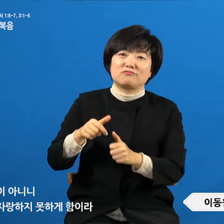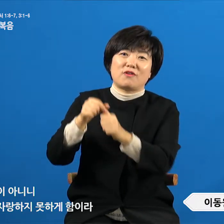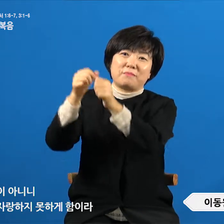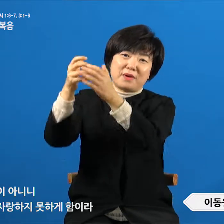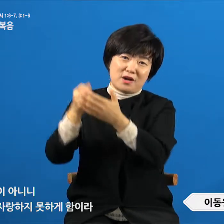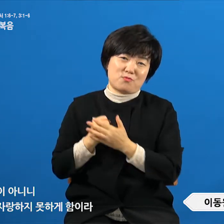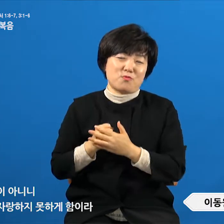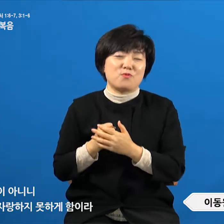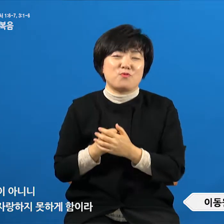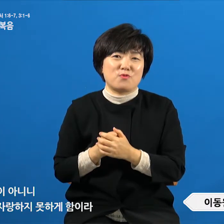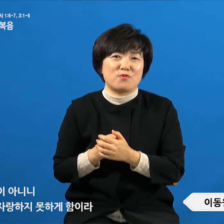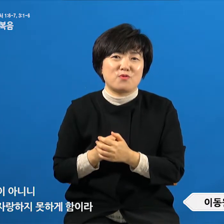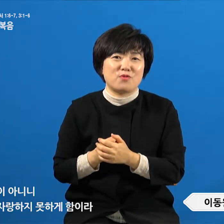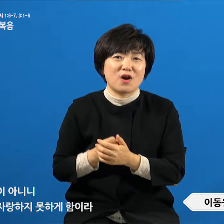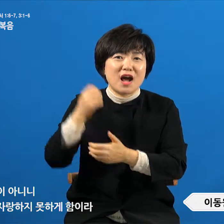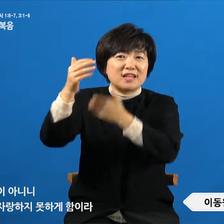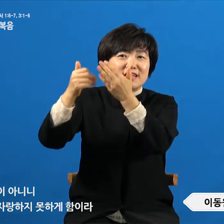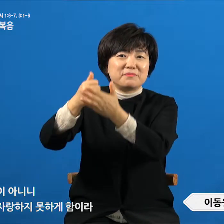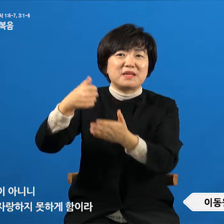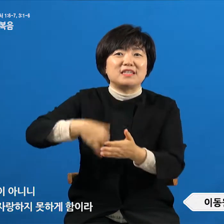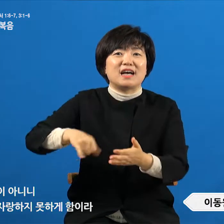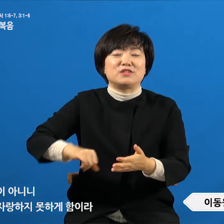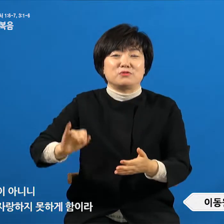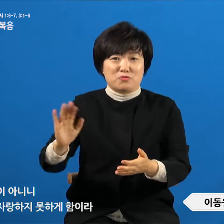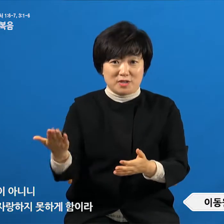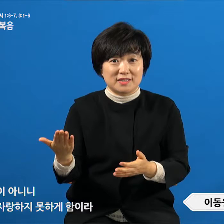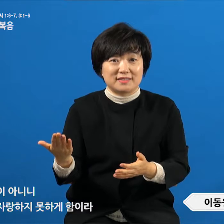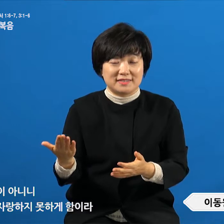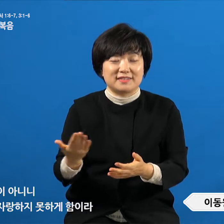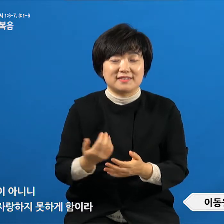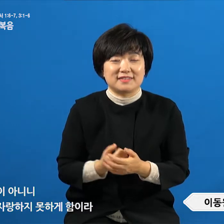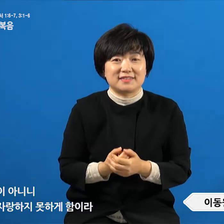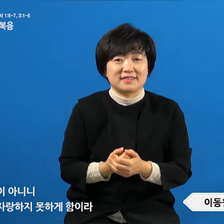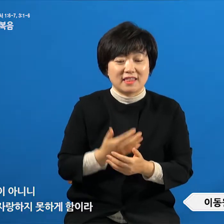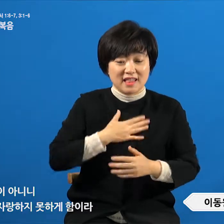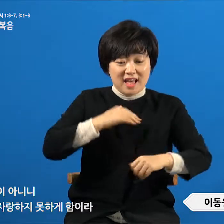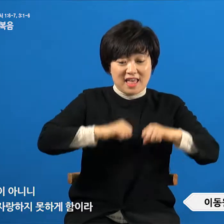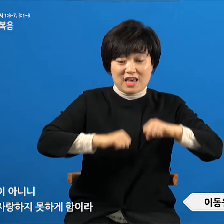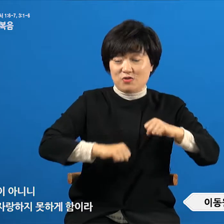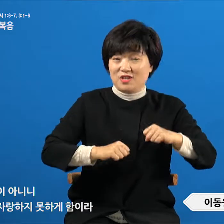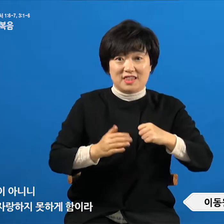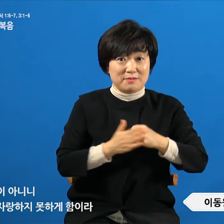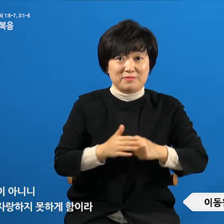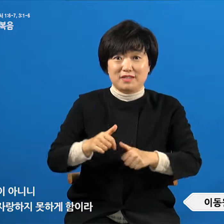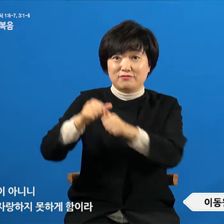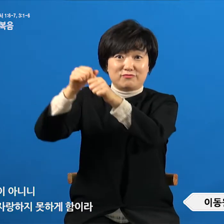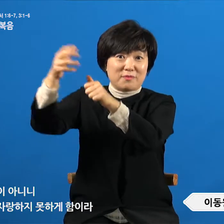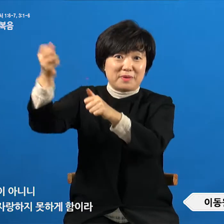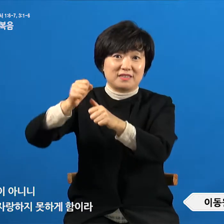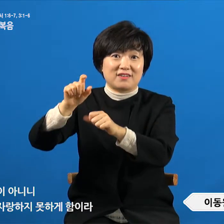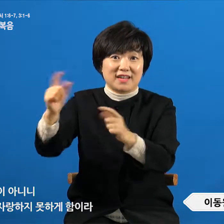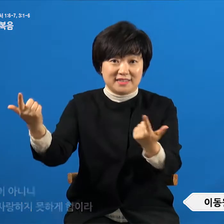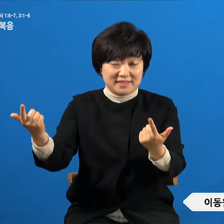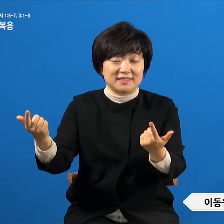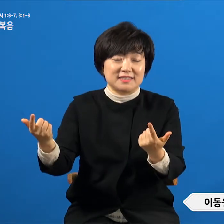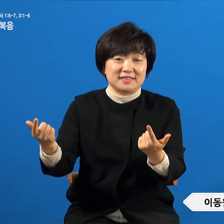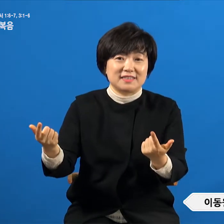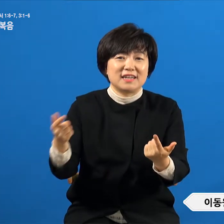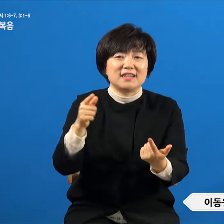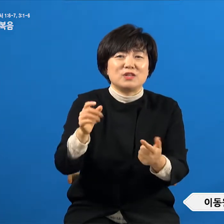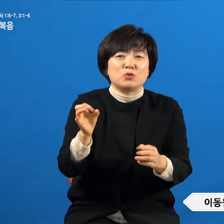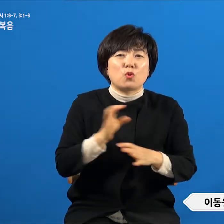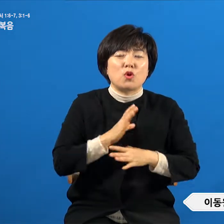구원받고 그 은혜 때문에 하나님의 자녀가 된 것이라고. 이것은 나의 행위 때문이 아니라는 거죠. 자, 우리가